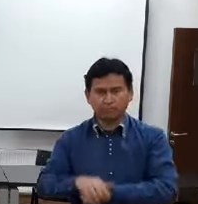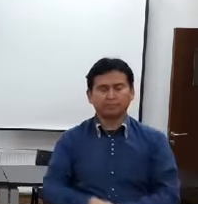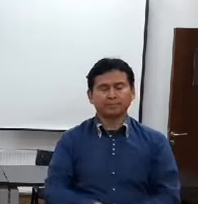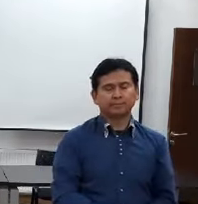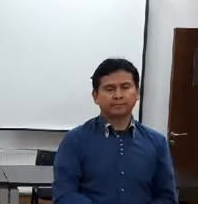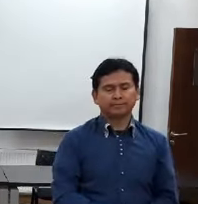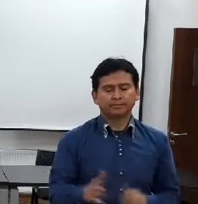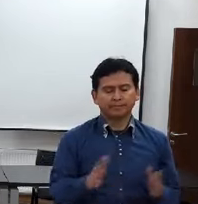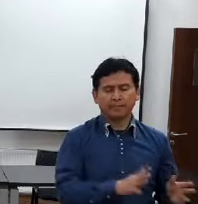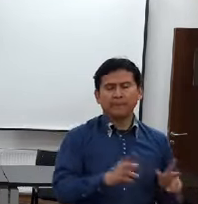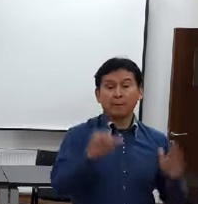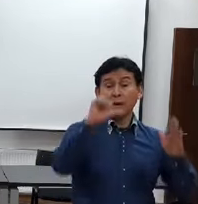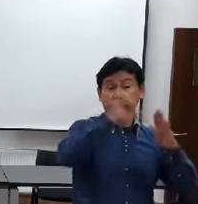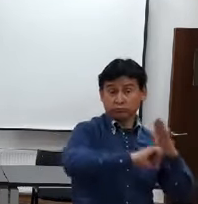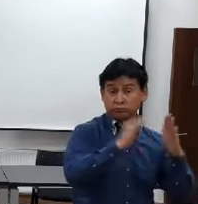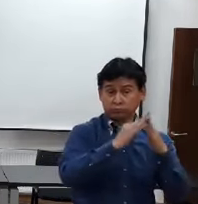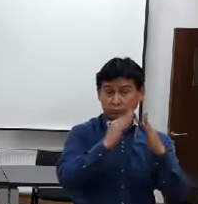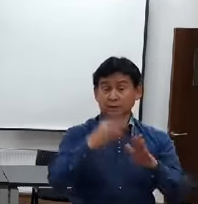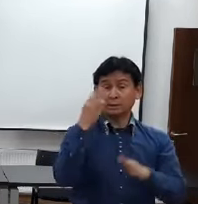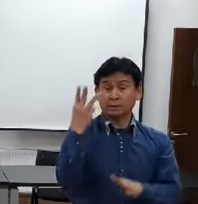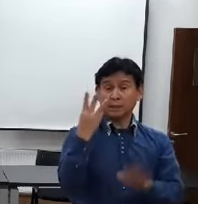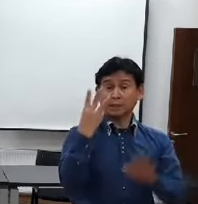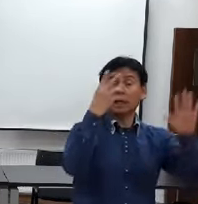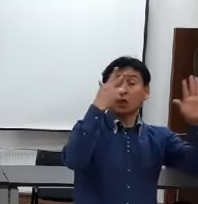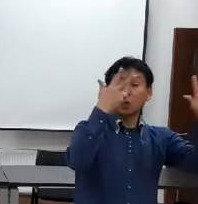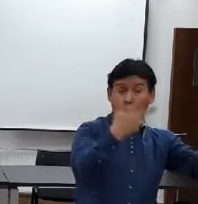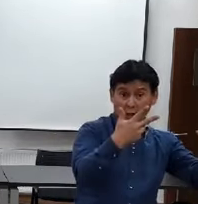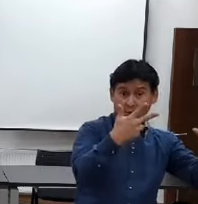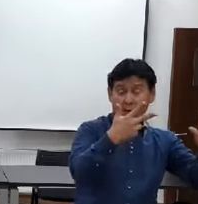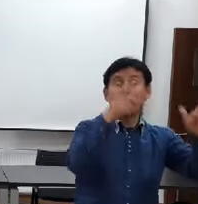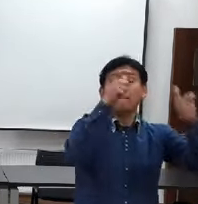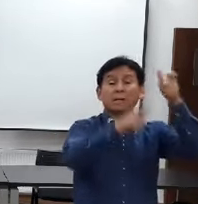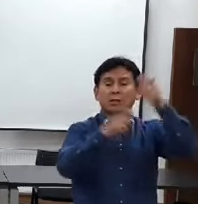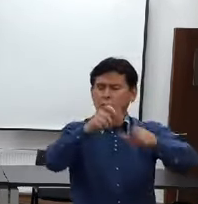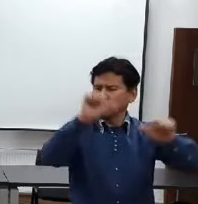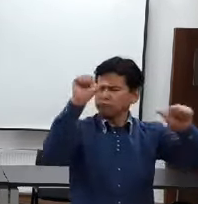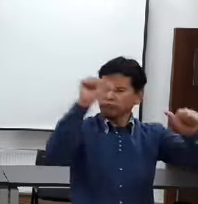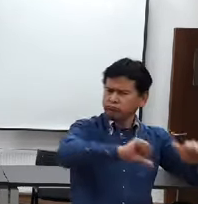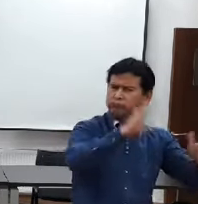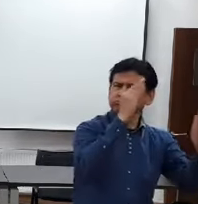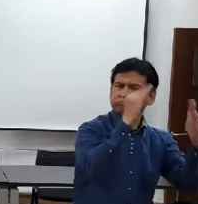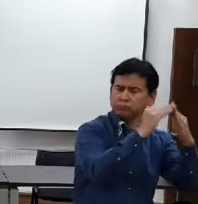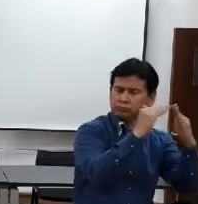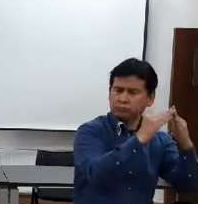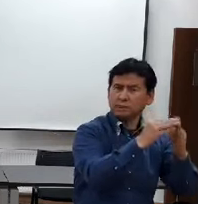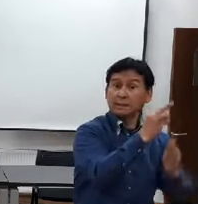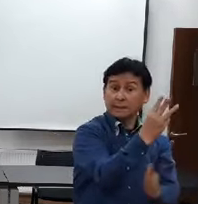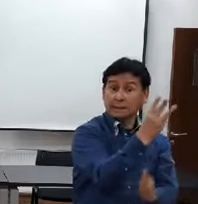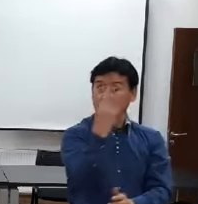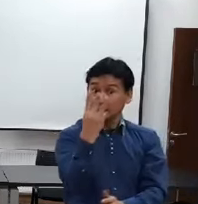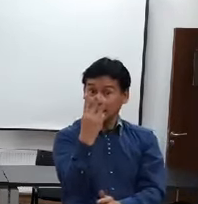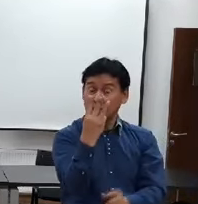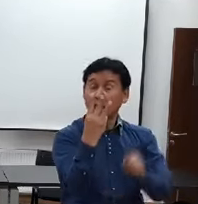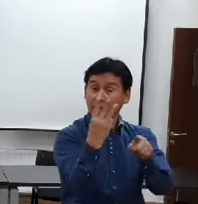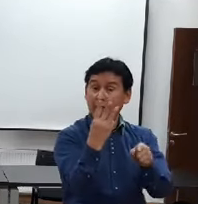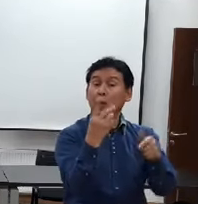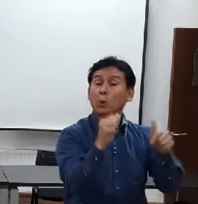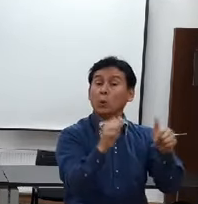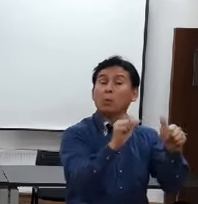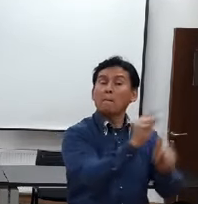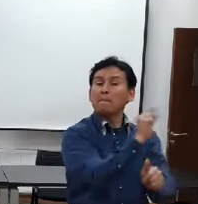En relación a las cuarentenas, mantenemos 39 personas en cuarentena estricta, de las cuales 33 personas están en